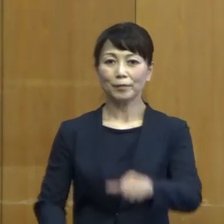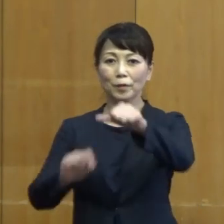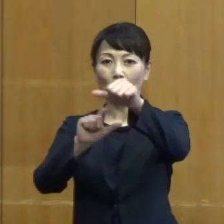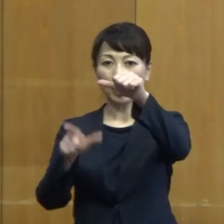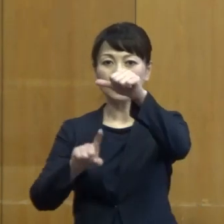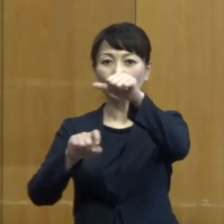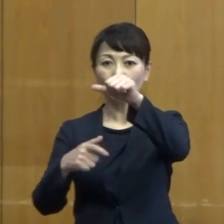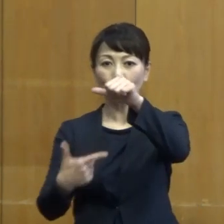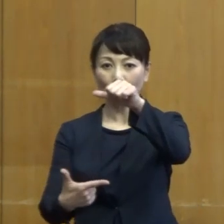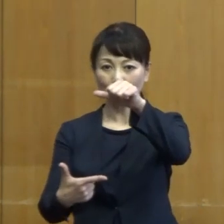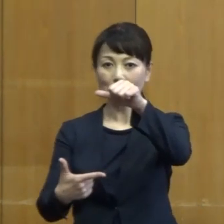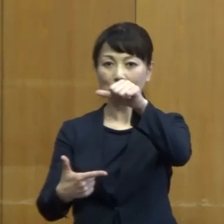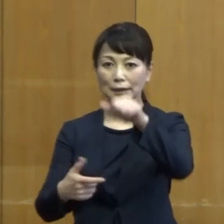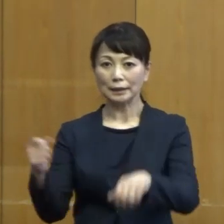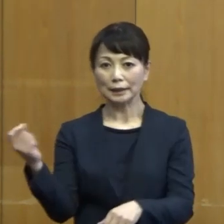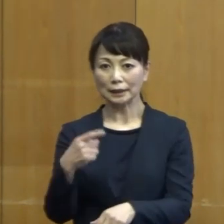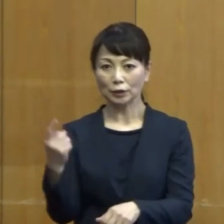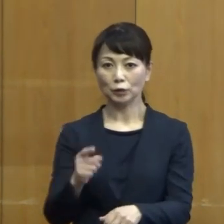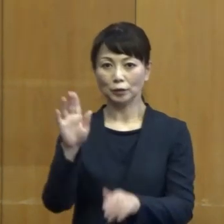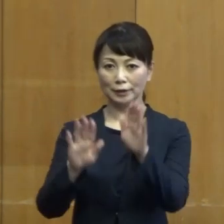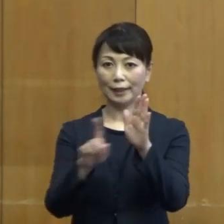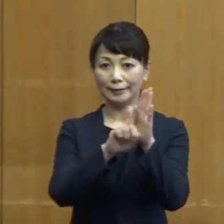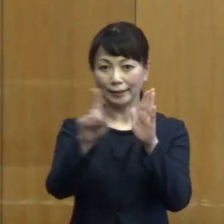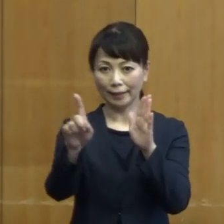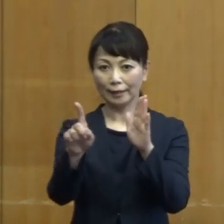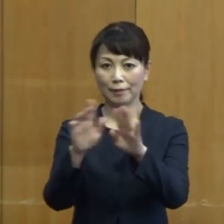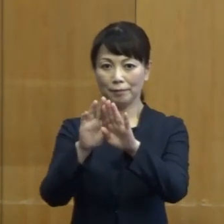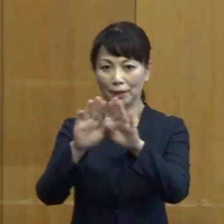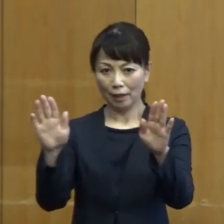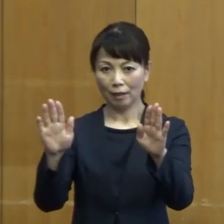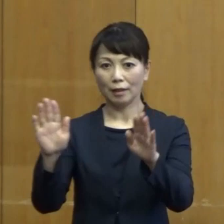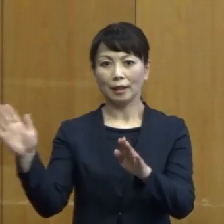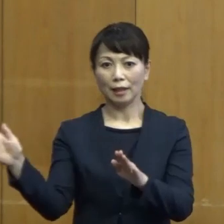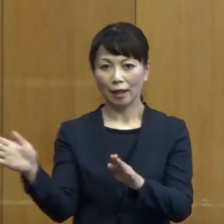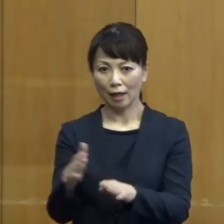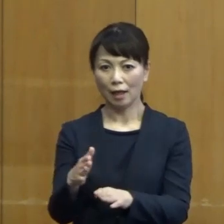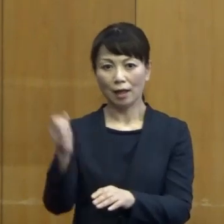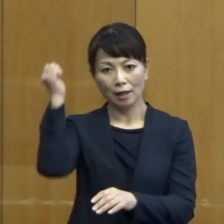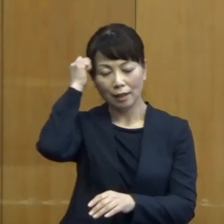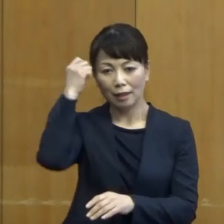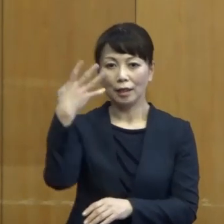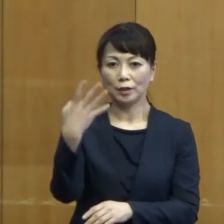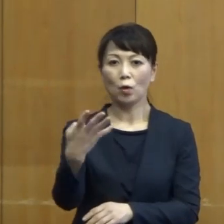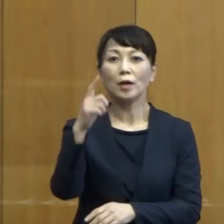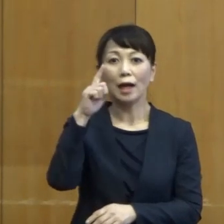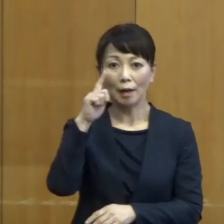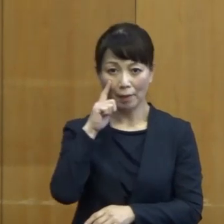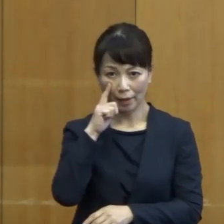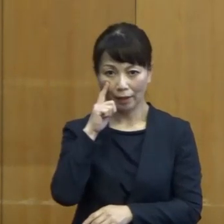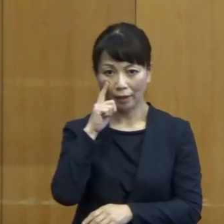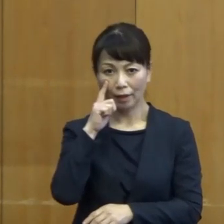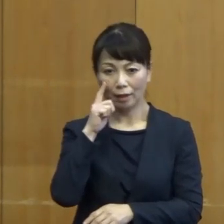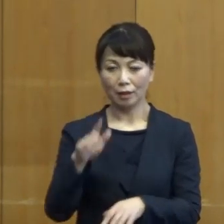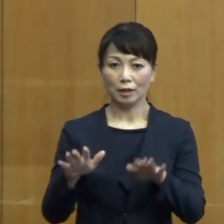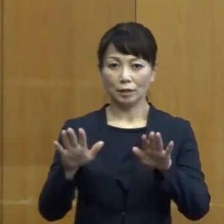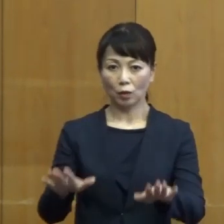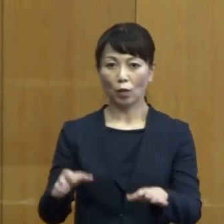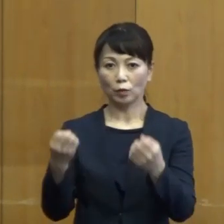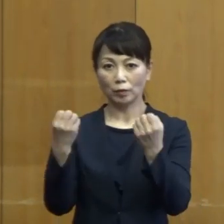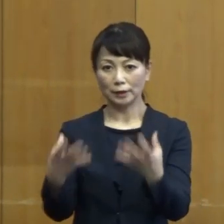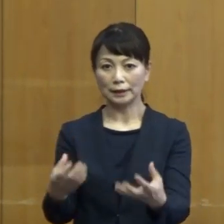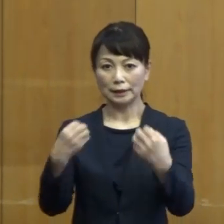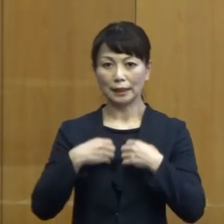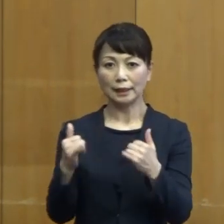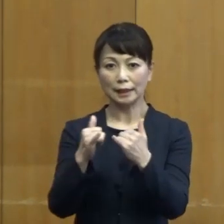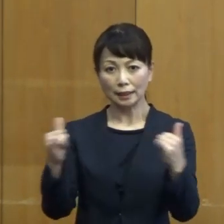今月16日に緊急事態宣言が適用されてから4日目を迎えました。本日の新規感染者